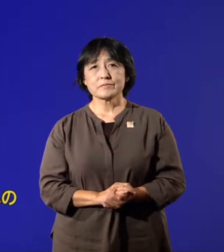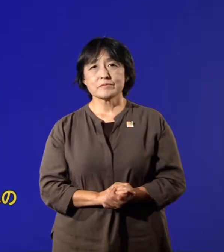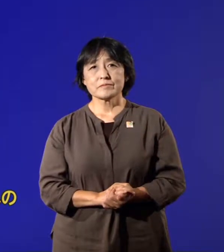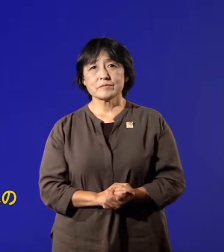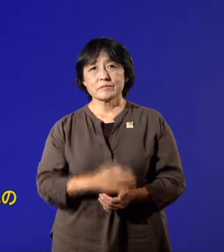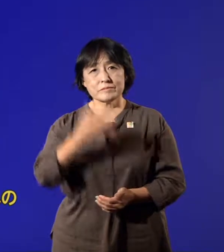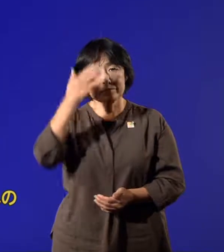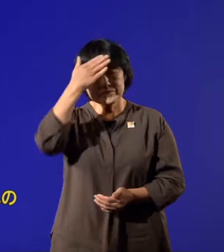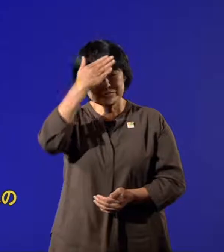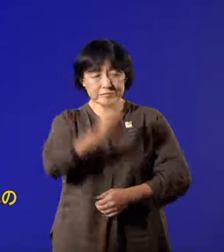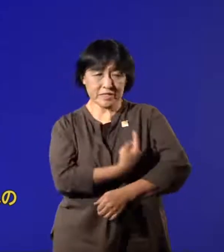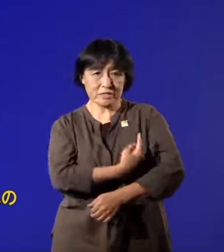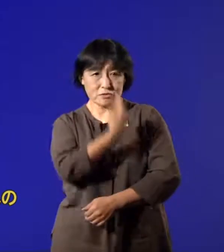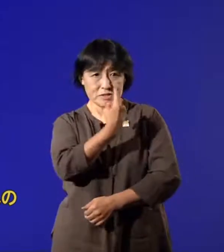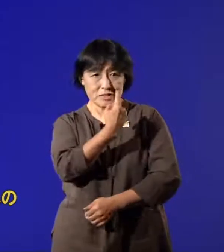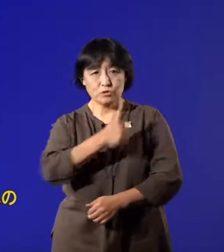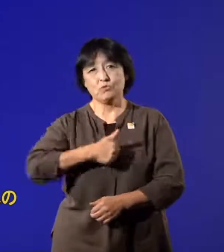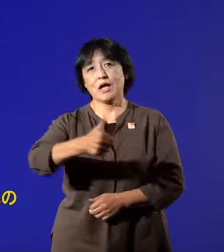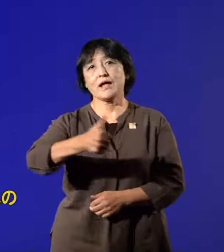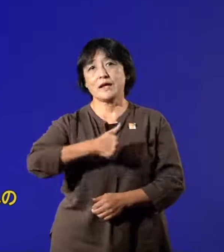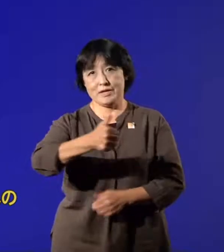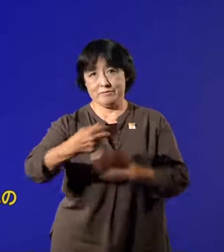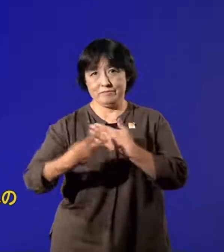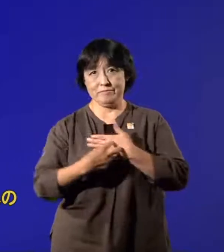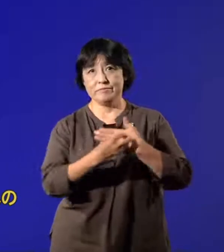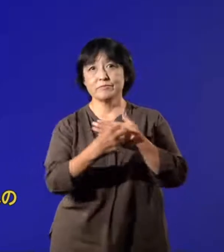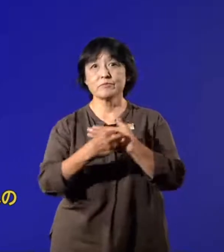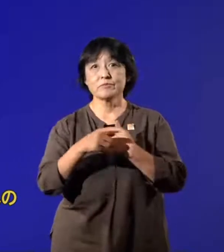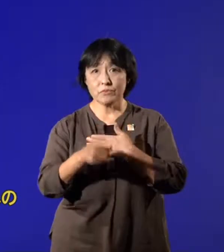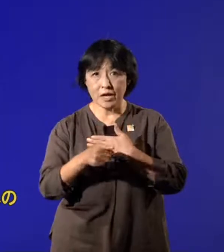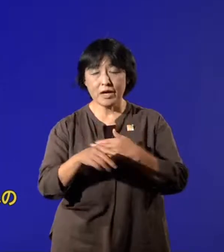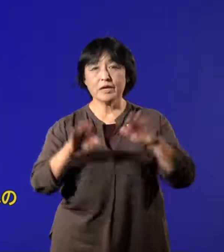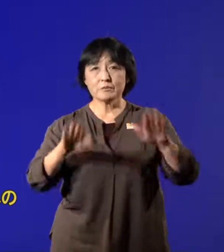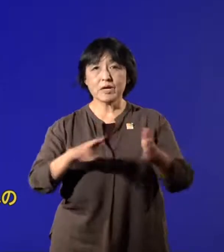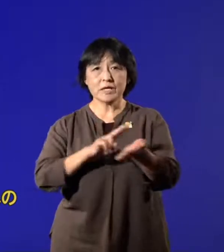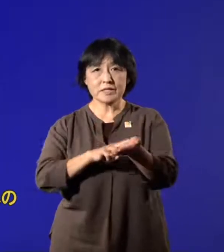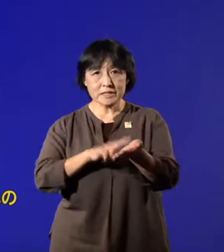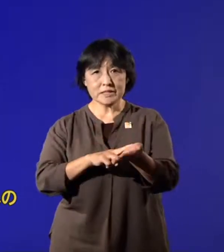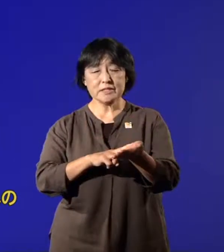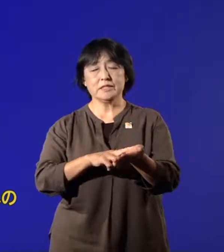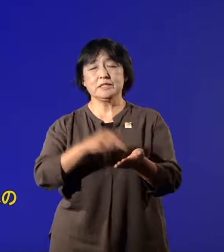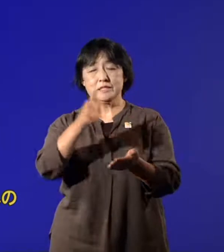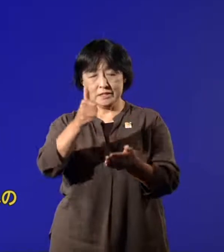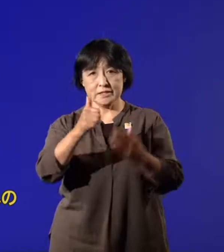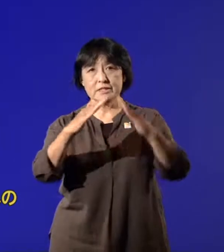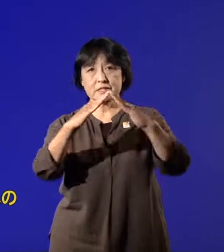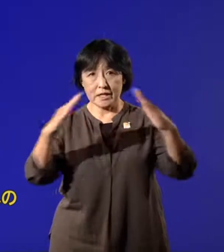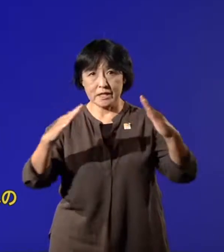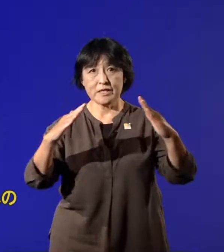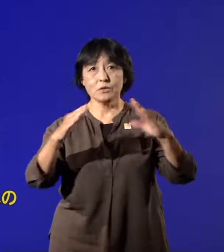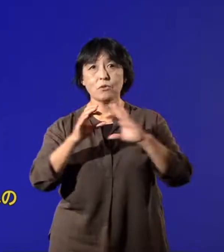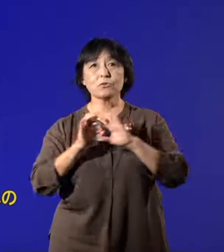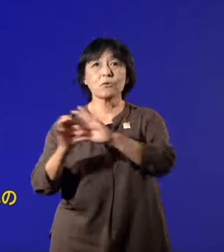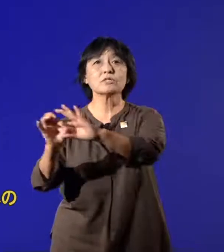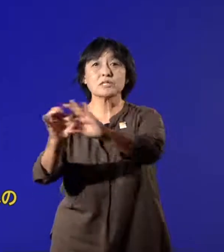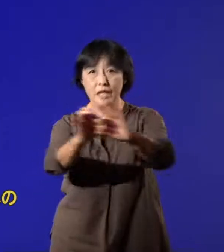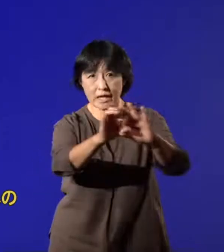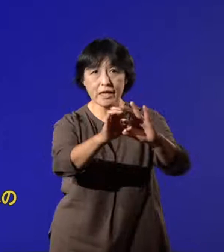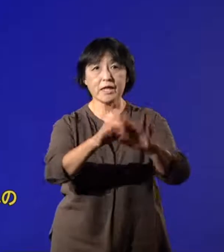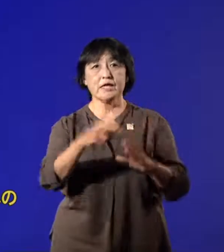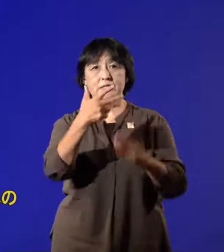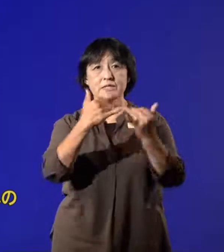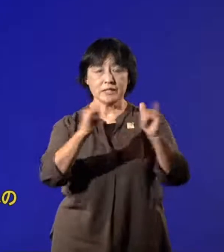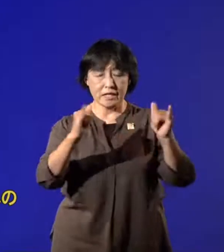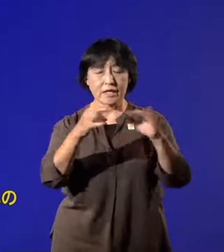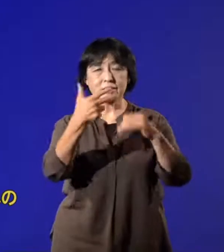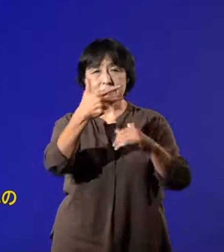発熱外来の対応については、今医師会を通じまして各市内の医療機関に協